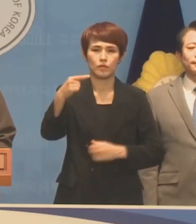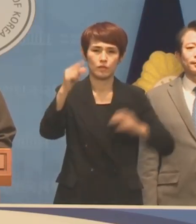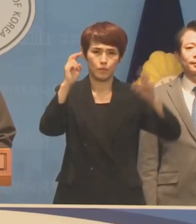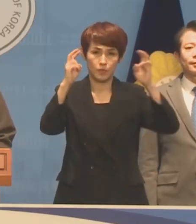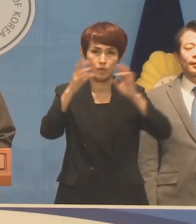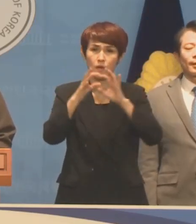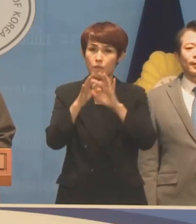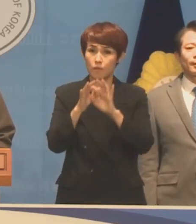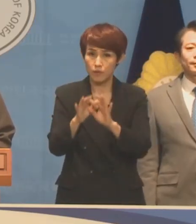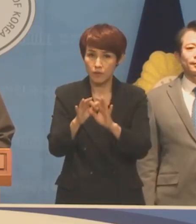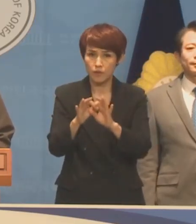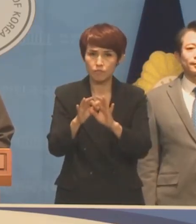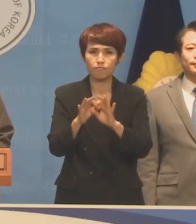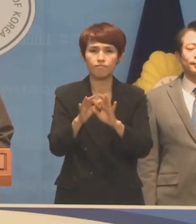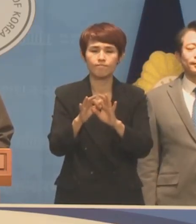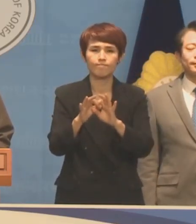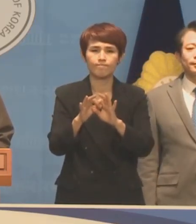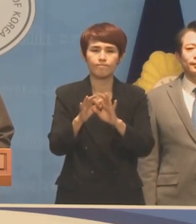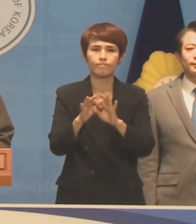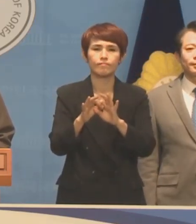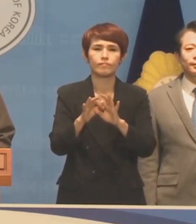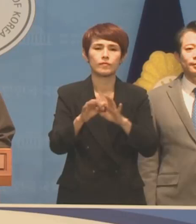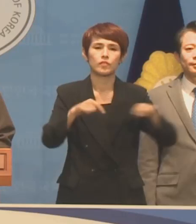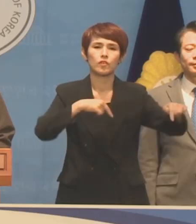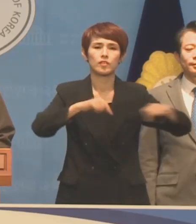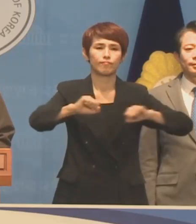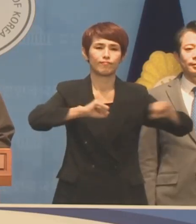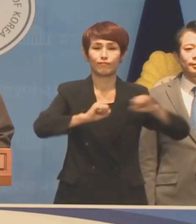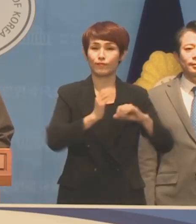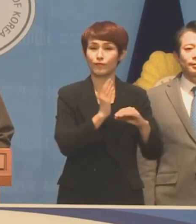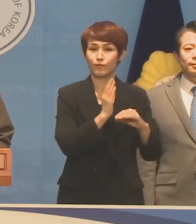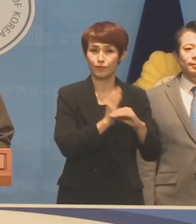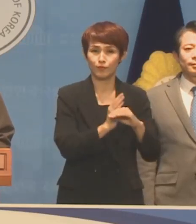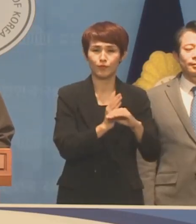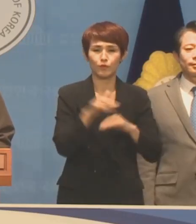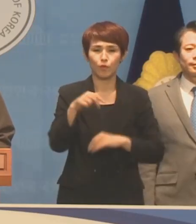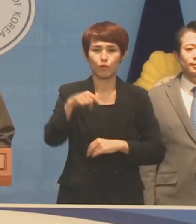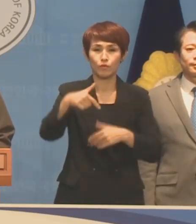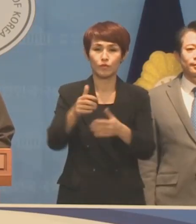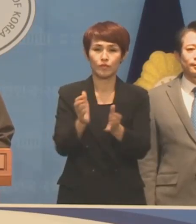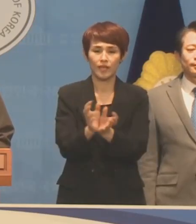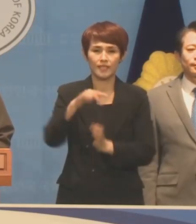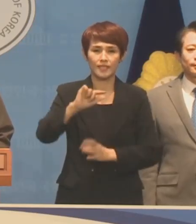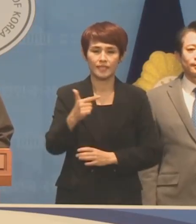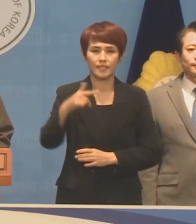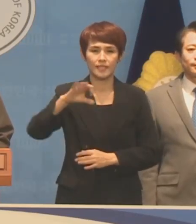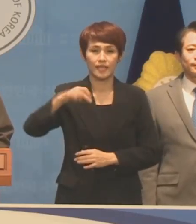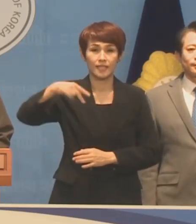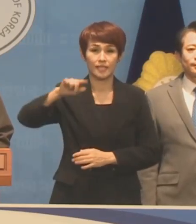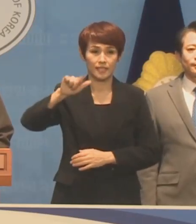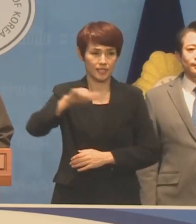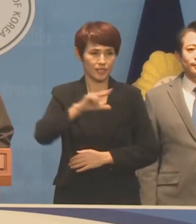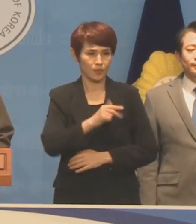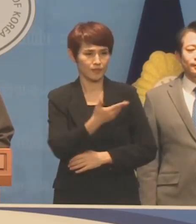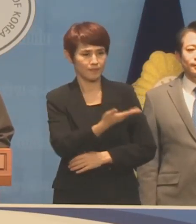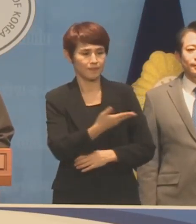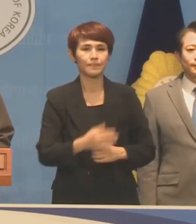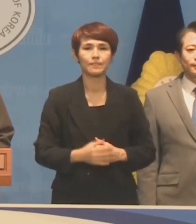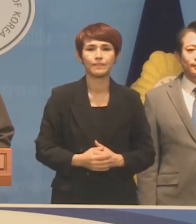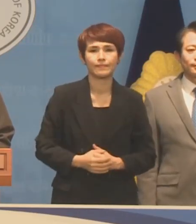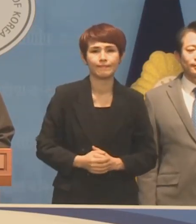현안에 대해서 깊이 있는 의정 활동을 펼쳐주고 계신 조국혁신당 신장식 의원님 함께해 주셨습니다.